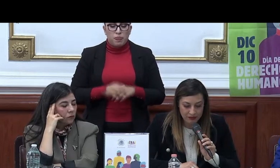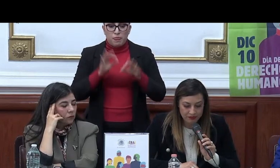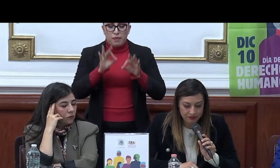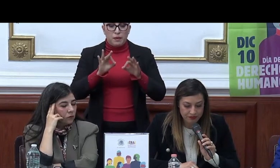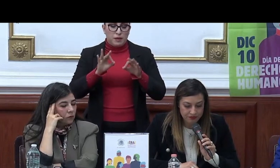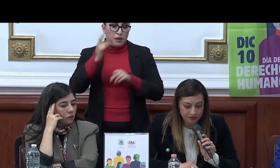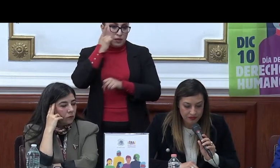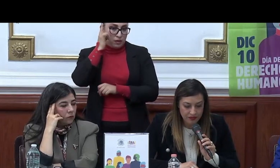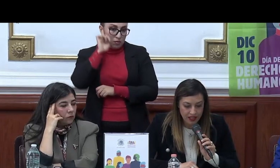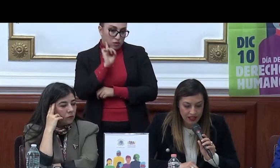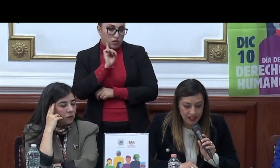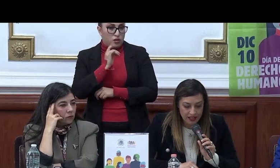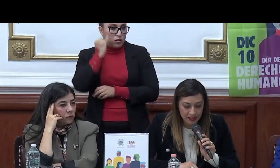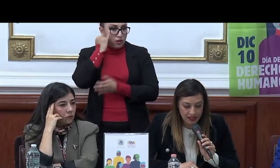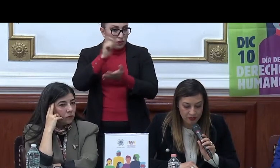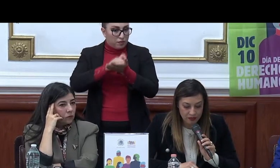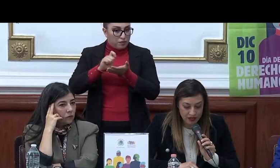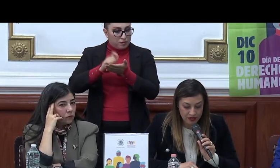iniciativa